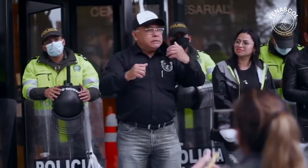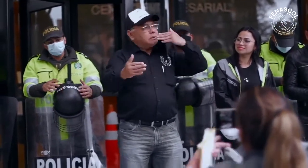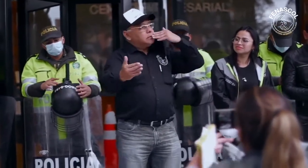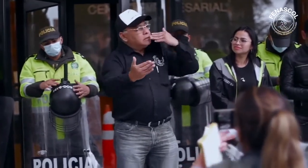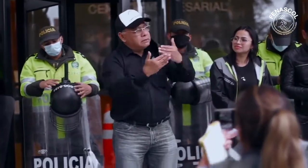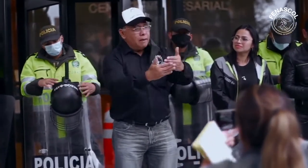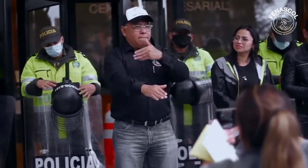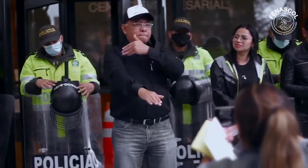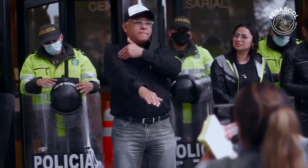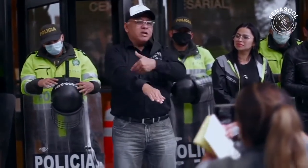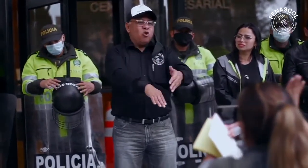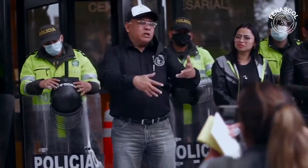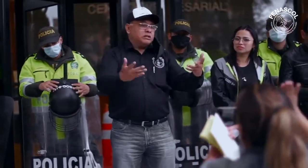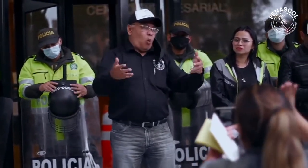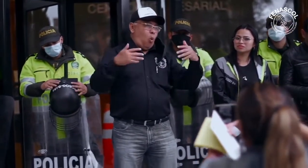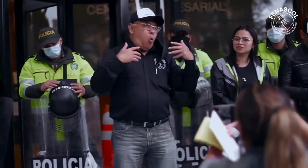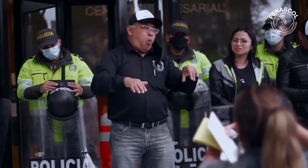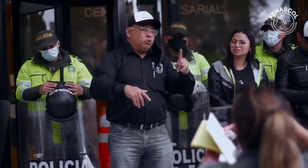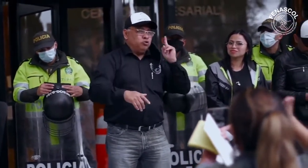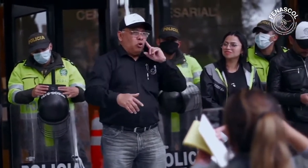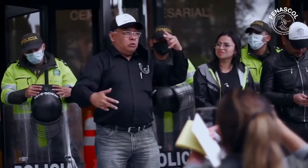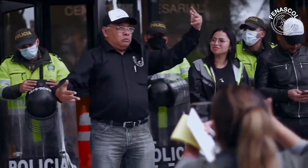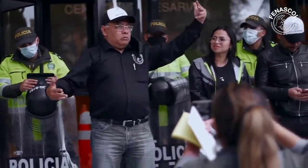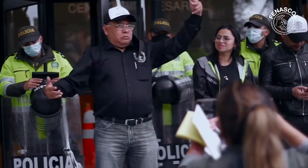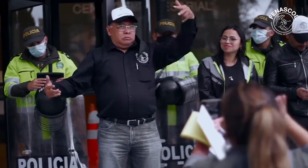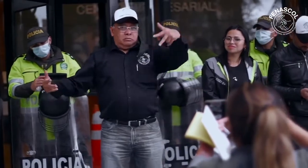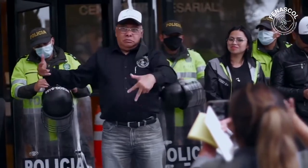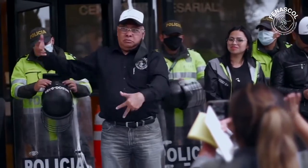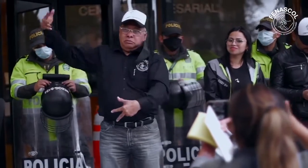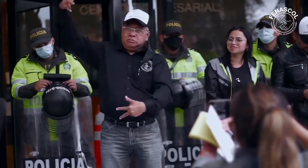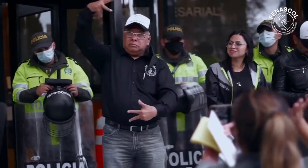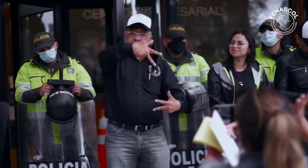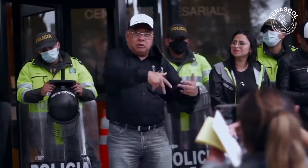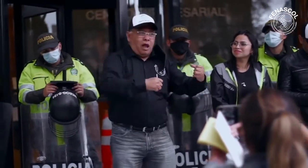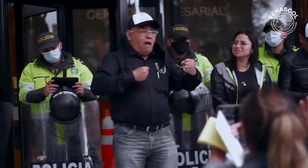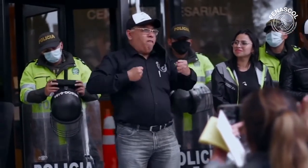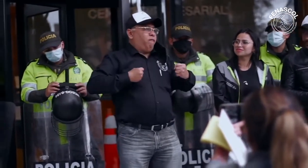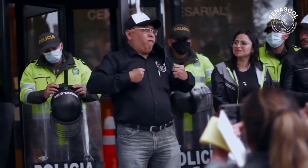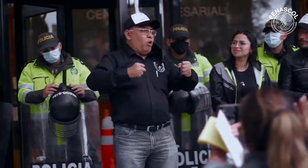incluso que estuvieron acompañándonos allí. Millones de gracias especialmente